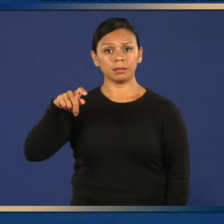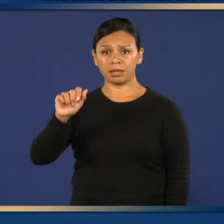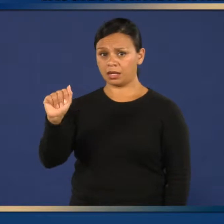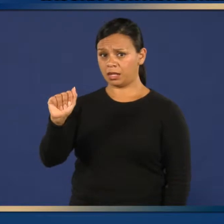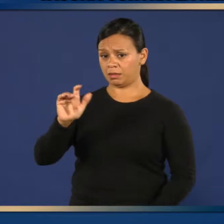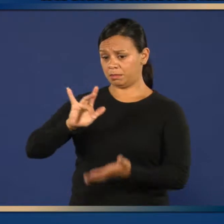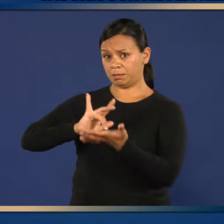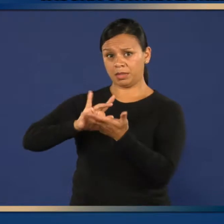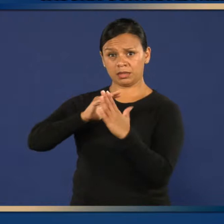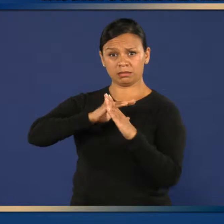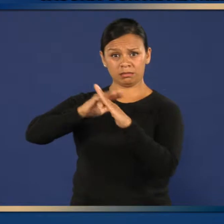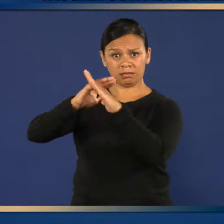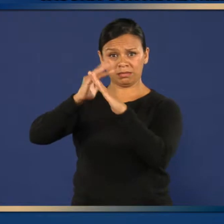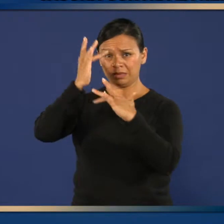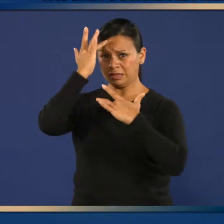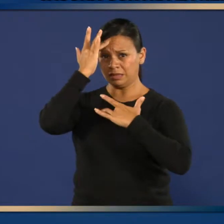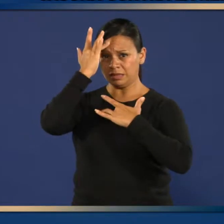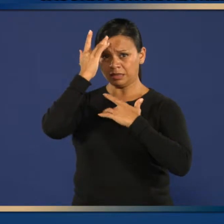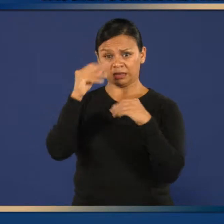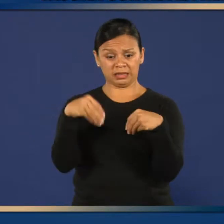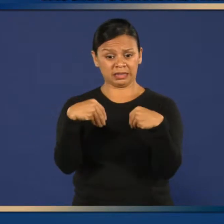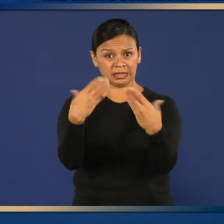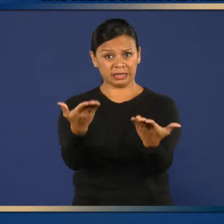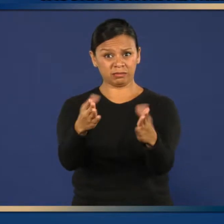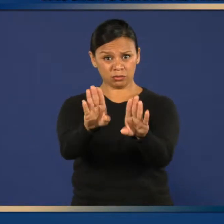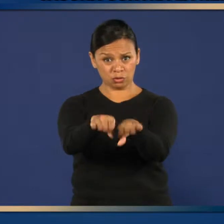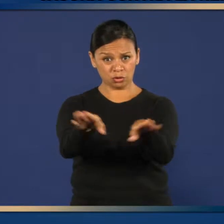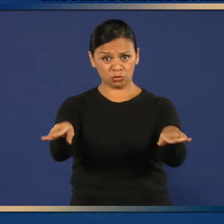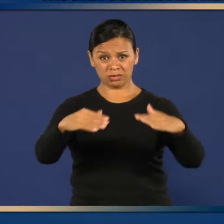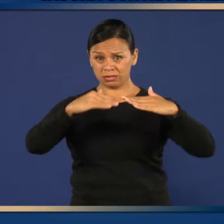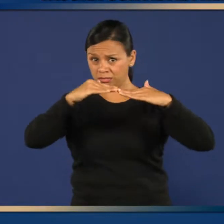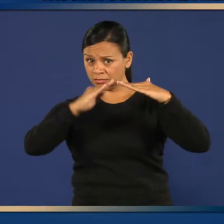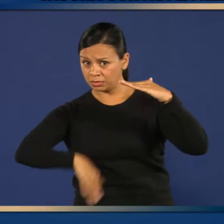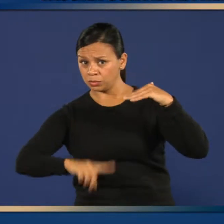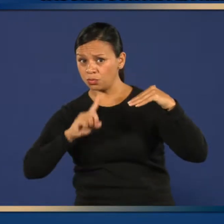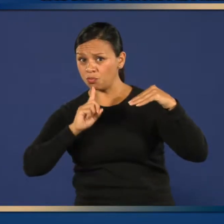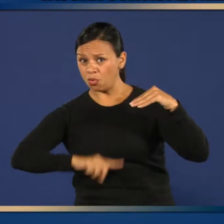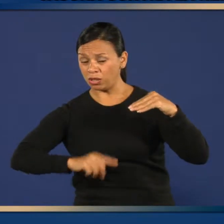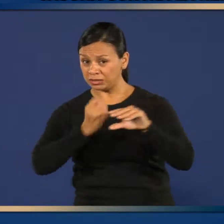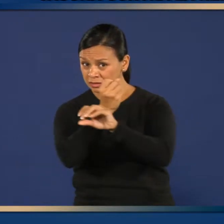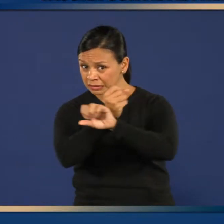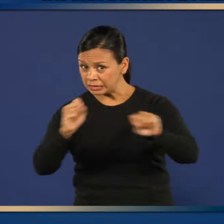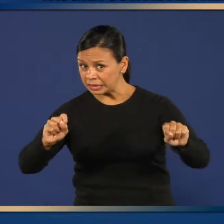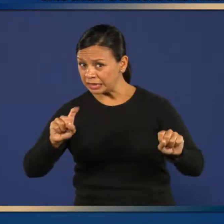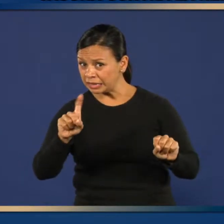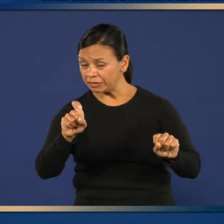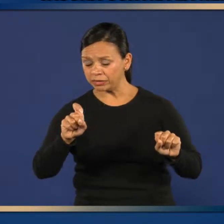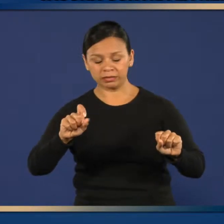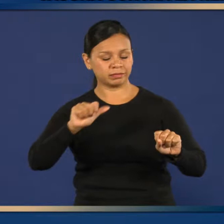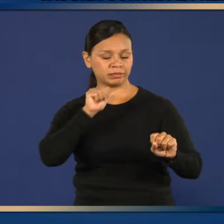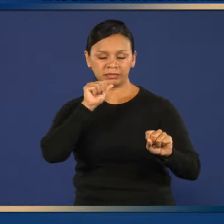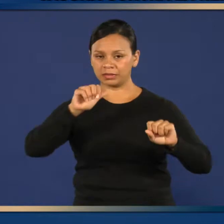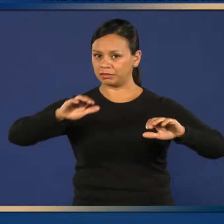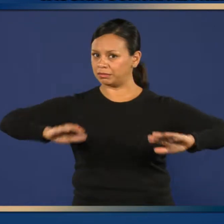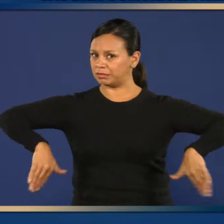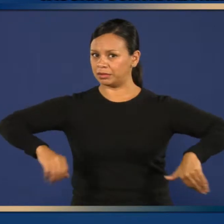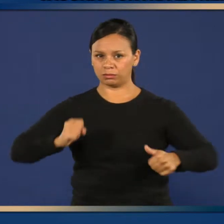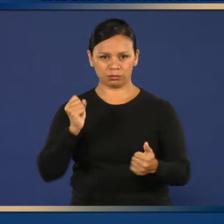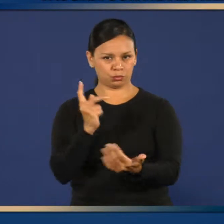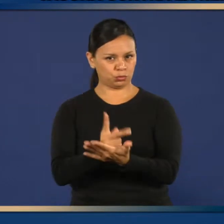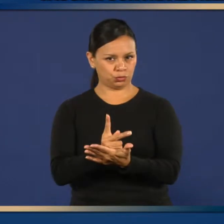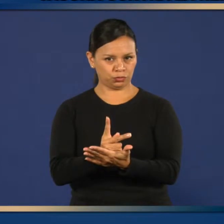y la vacuna contra la hepatitis no está autorizada para niños menores de un año